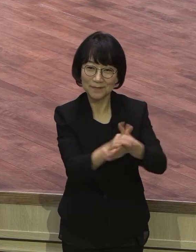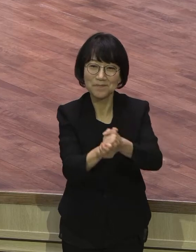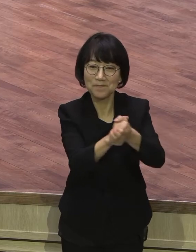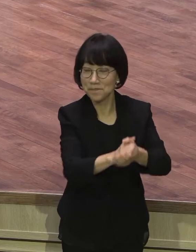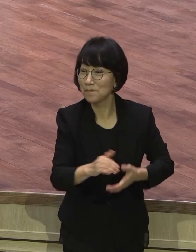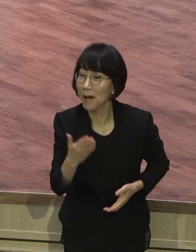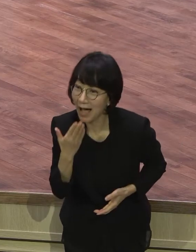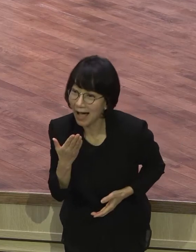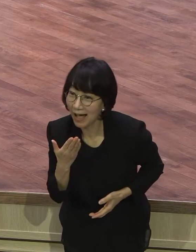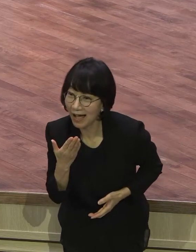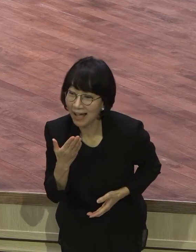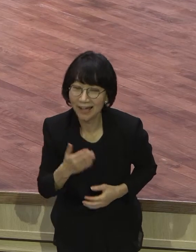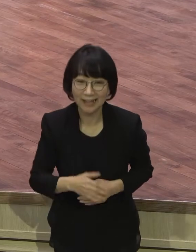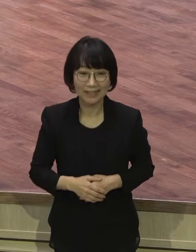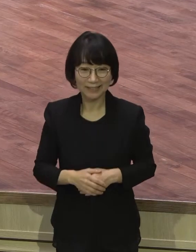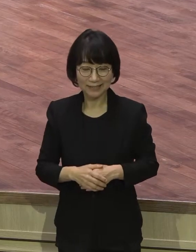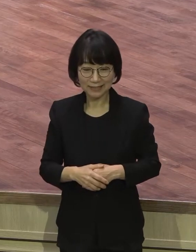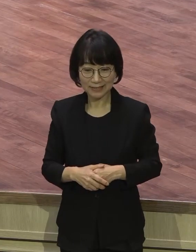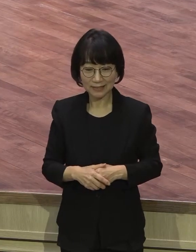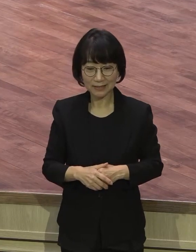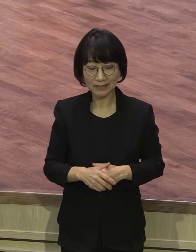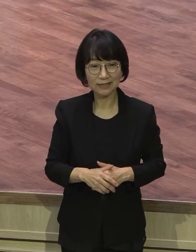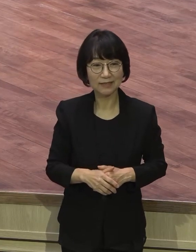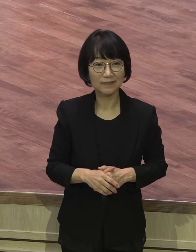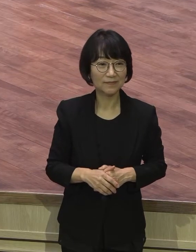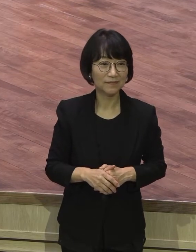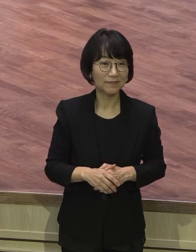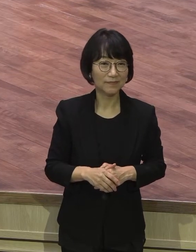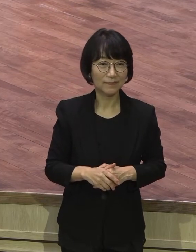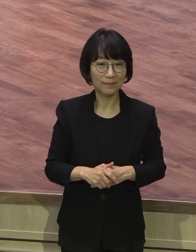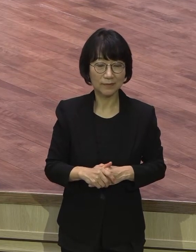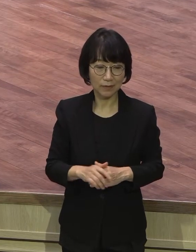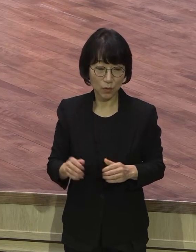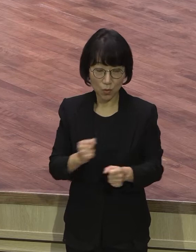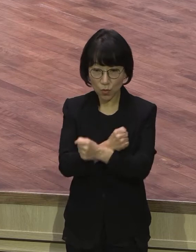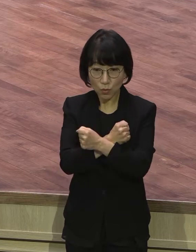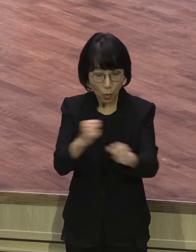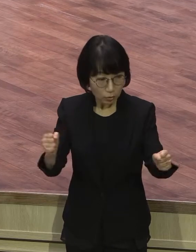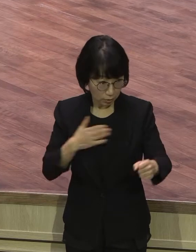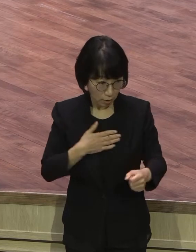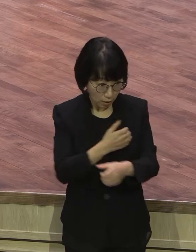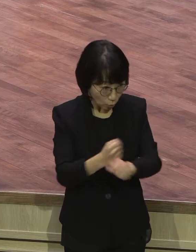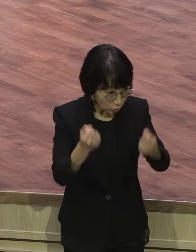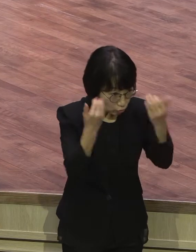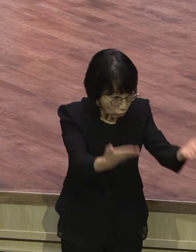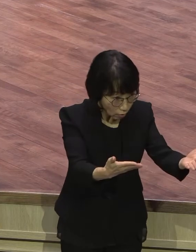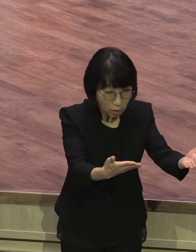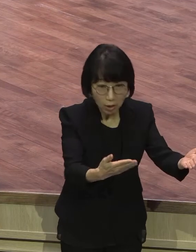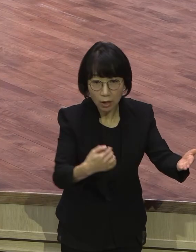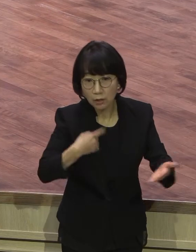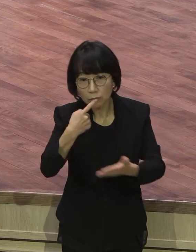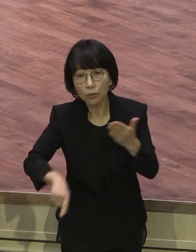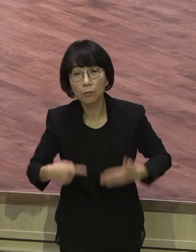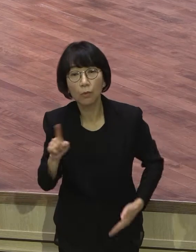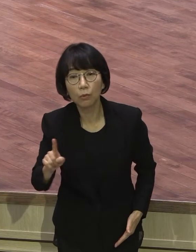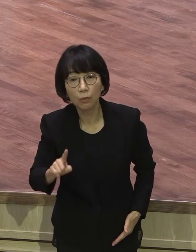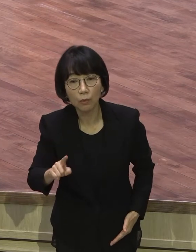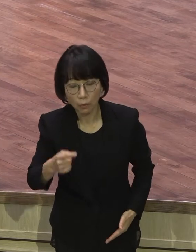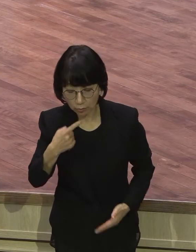결과가 그래요. 그래서 용서는 잃을 것은 하나도 없고 모든 것을 얻게 된다는 말이